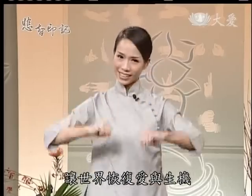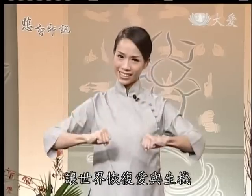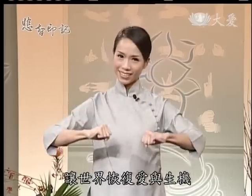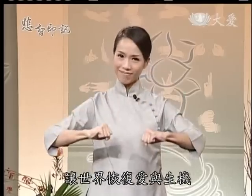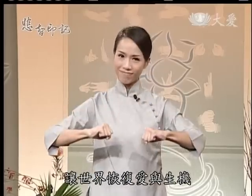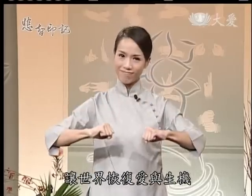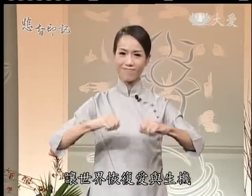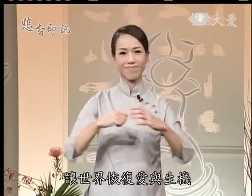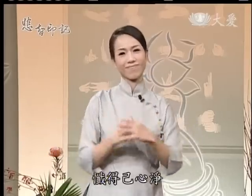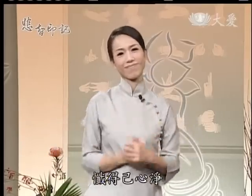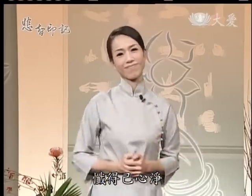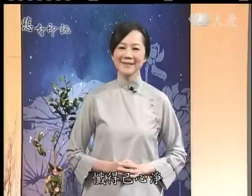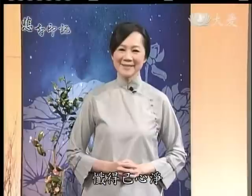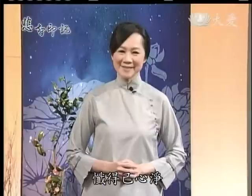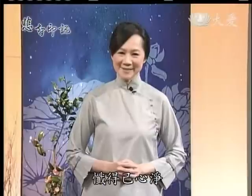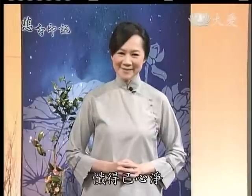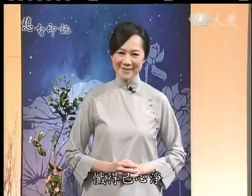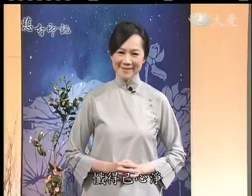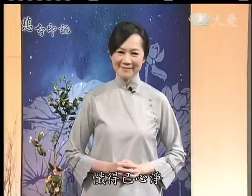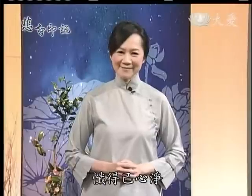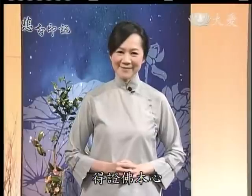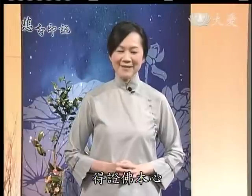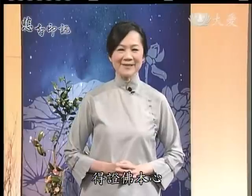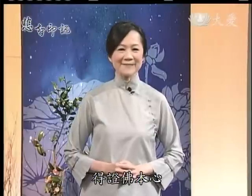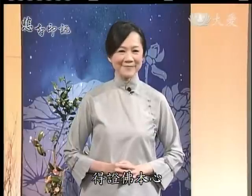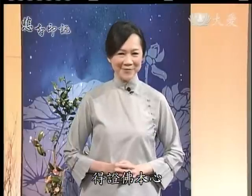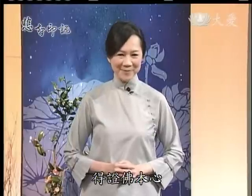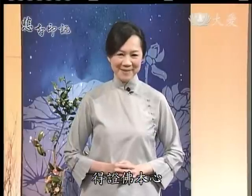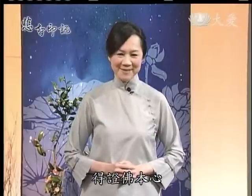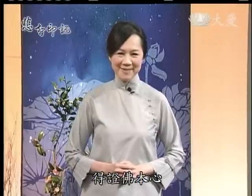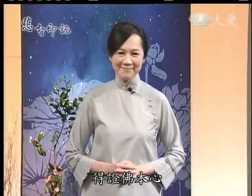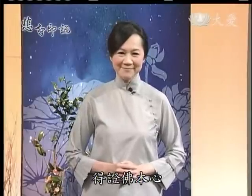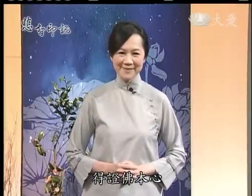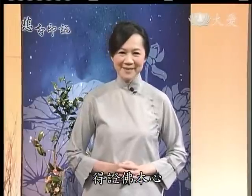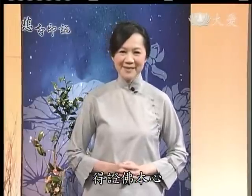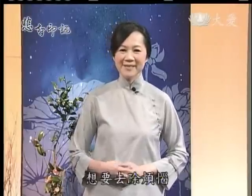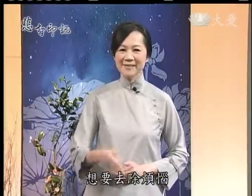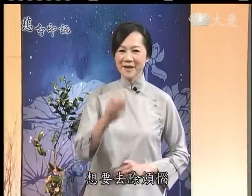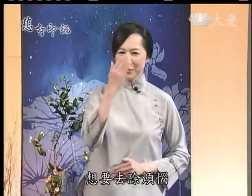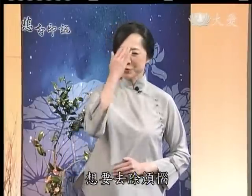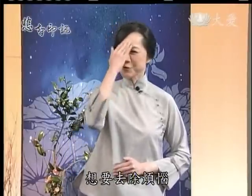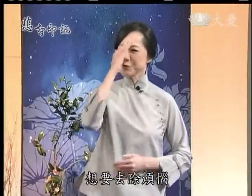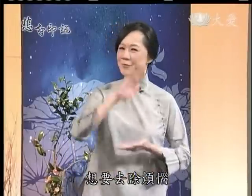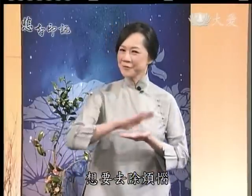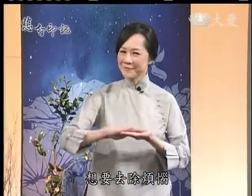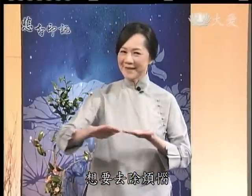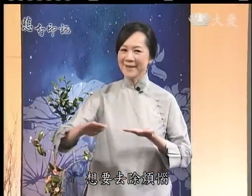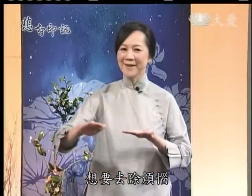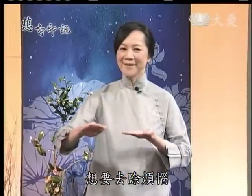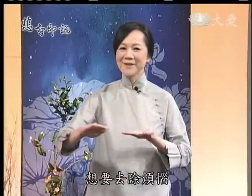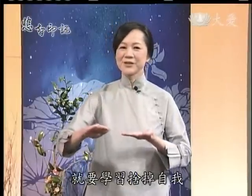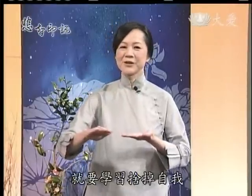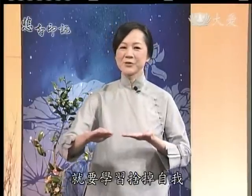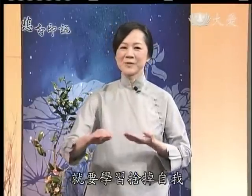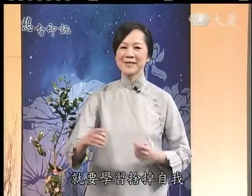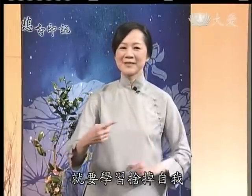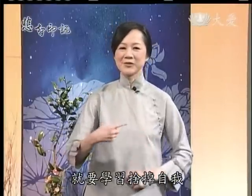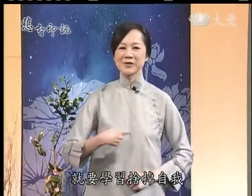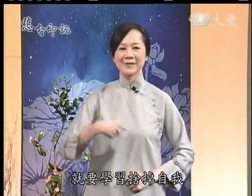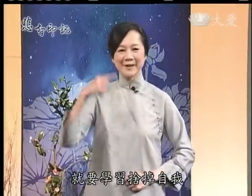生机。 忏得己心净，得正佛本心。想要去除烦恼，就要学习舍